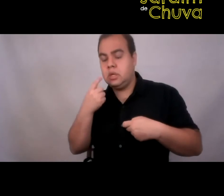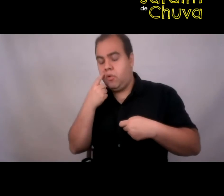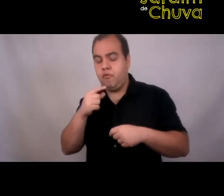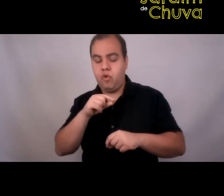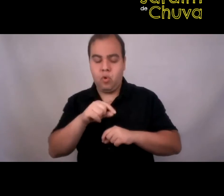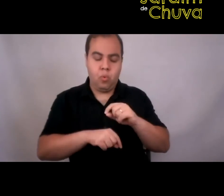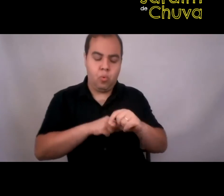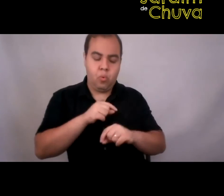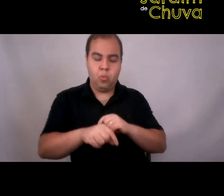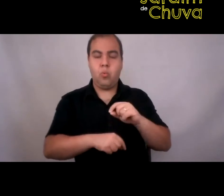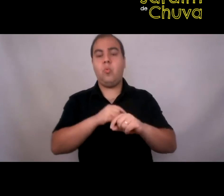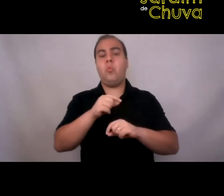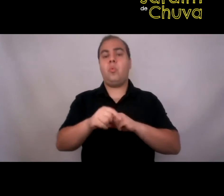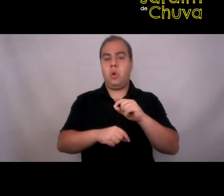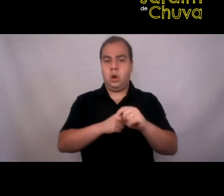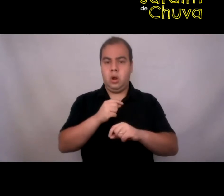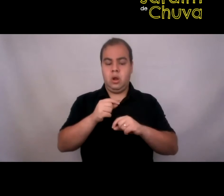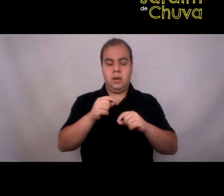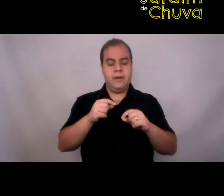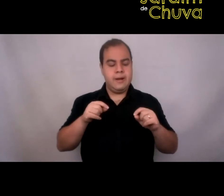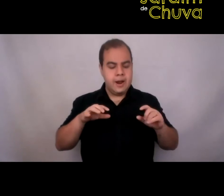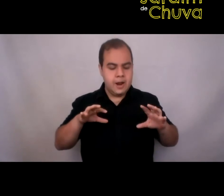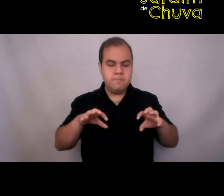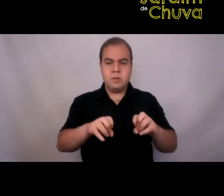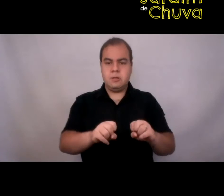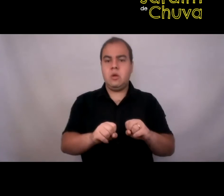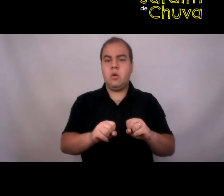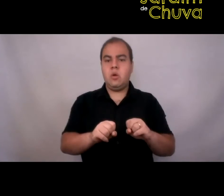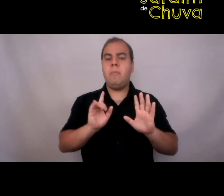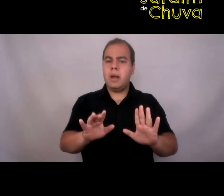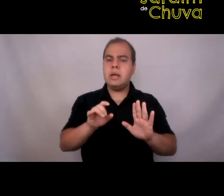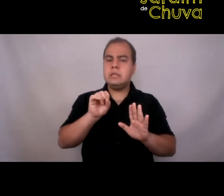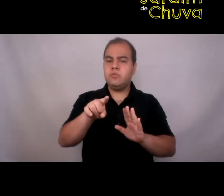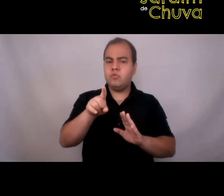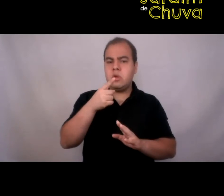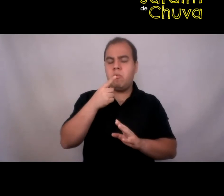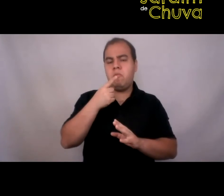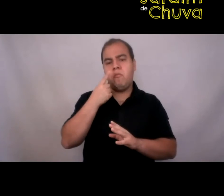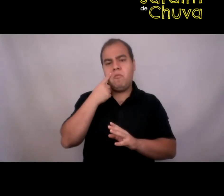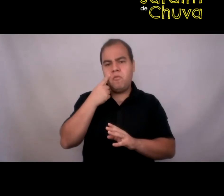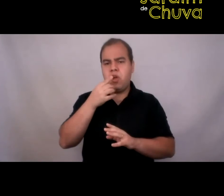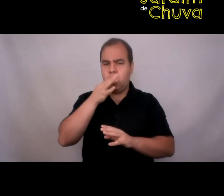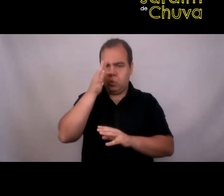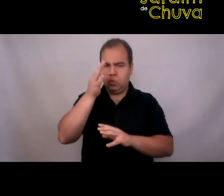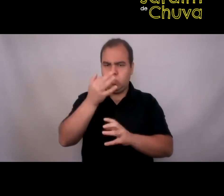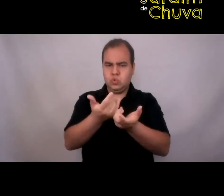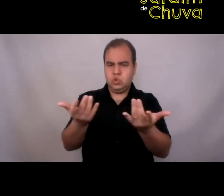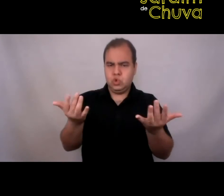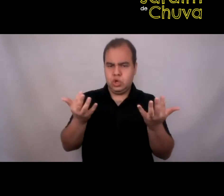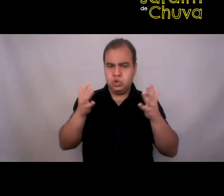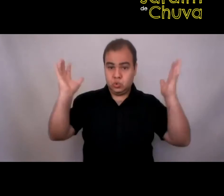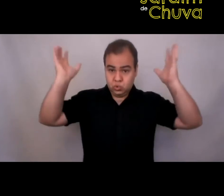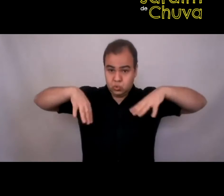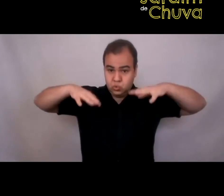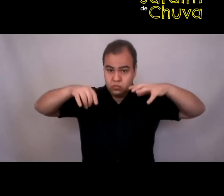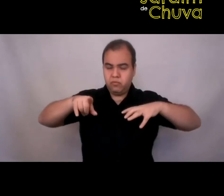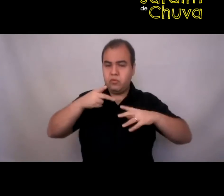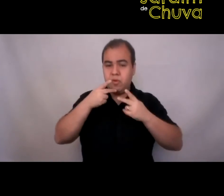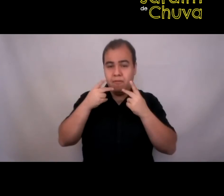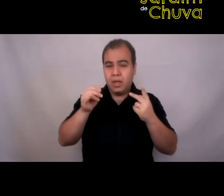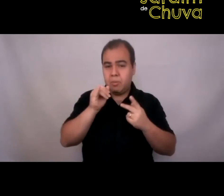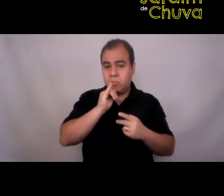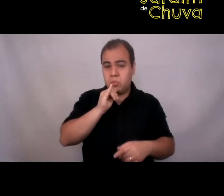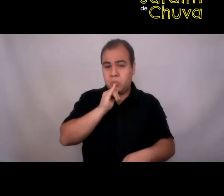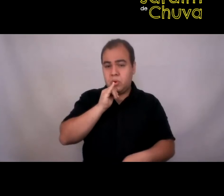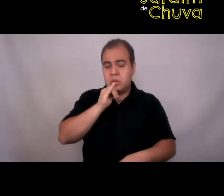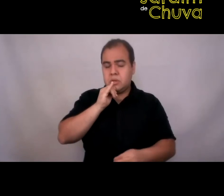aproveitar, ótimo. Se a gente falar especificamente do jardim de chuva, quando a gente está falando de litoral, não